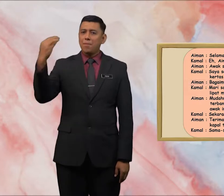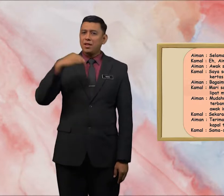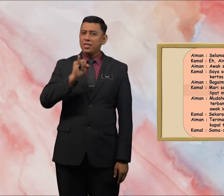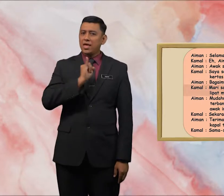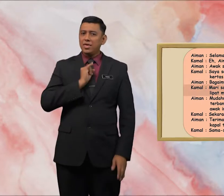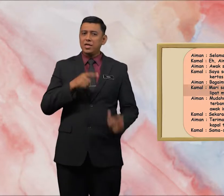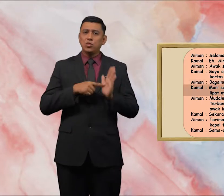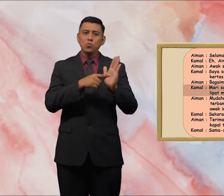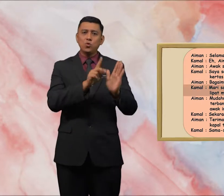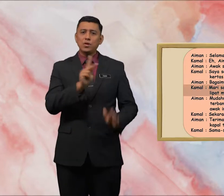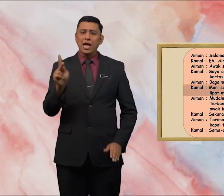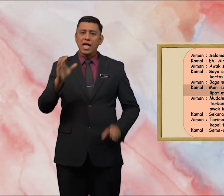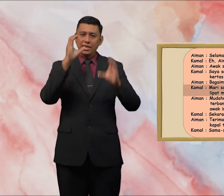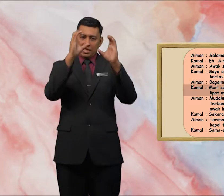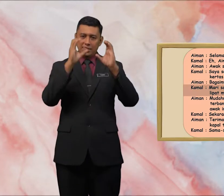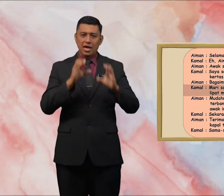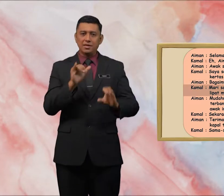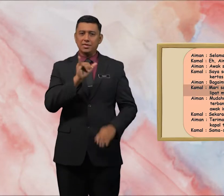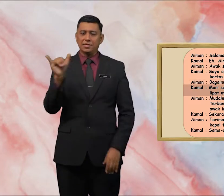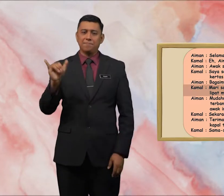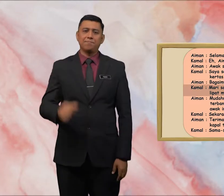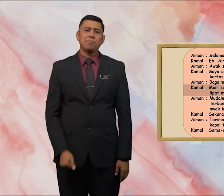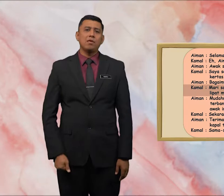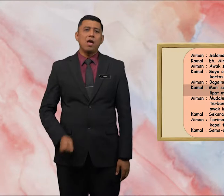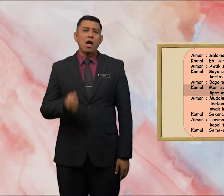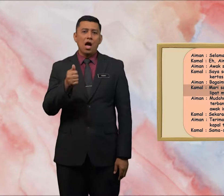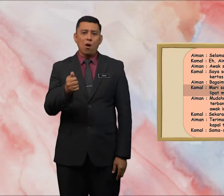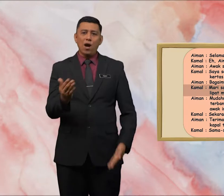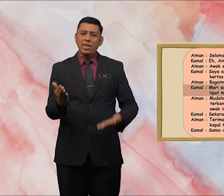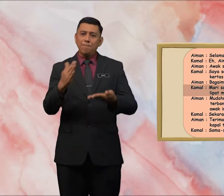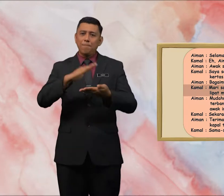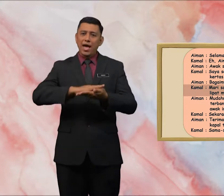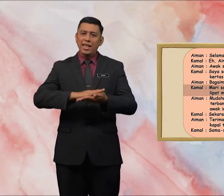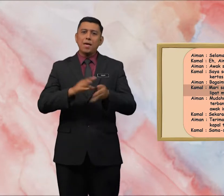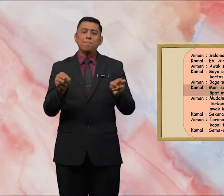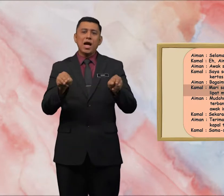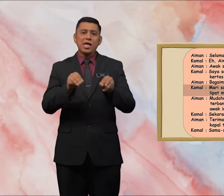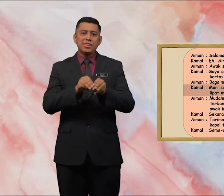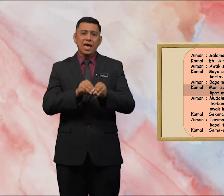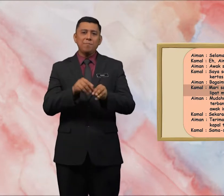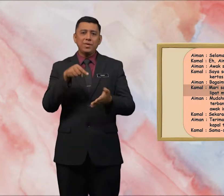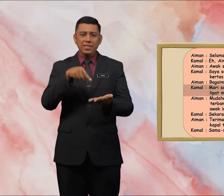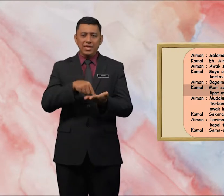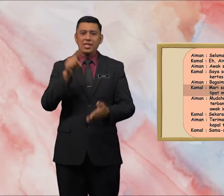Mari saya tunjukkan caranya. Awak lipat macam ni